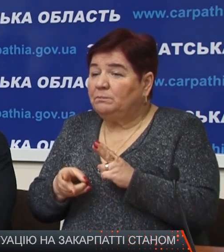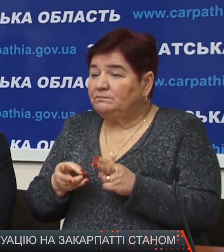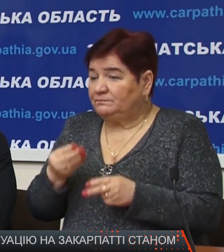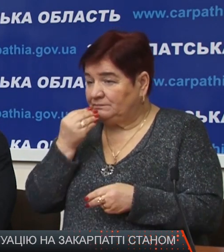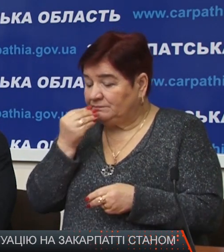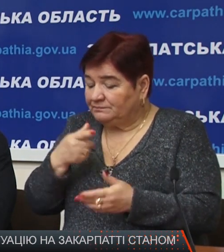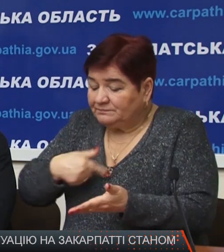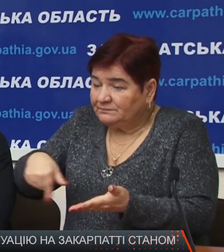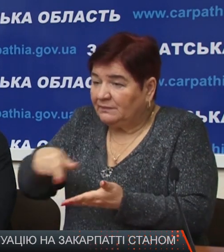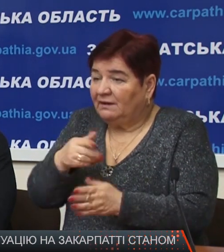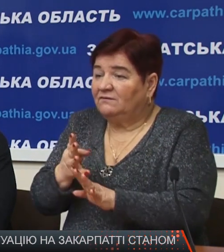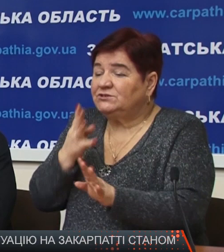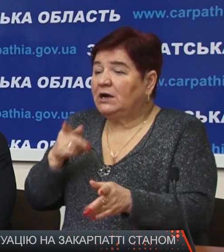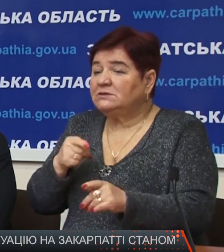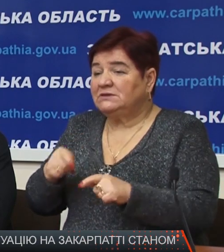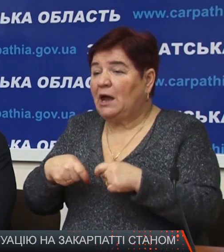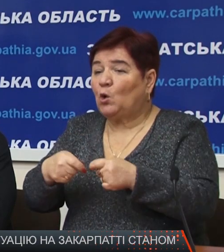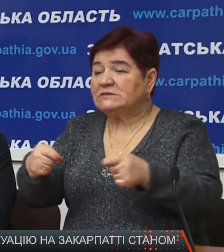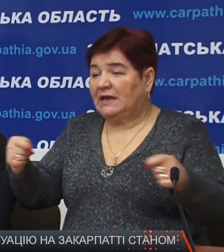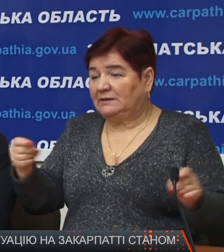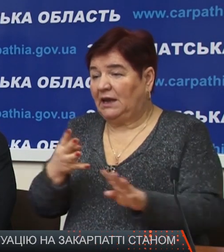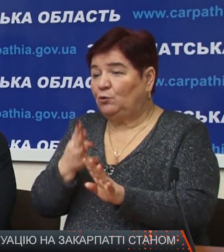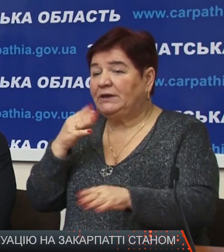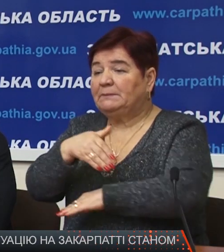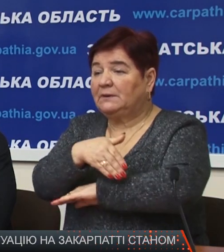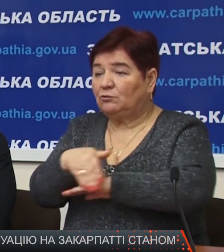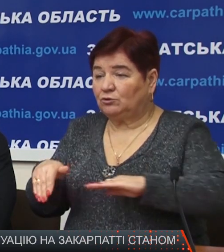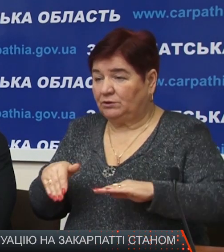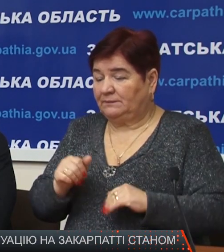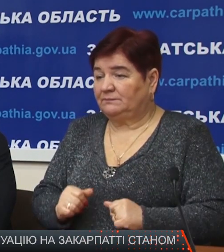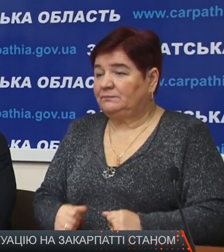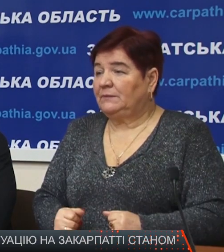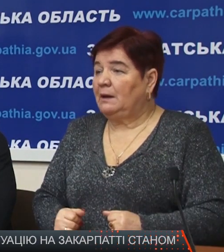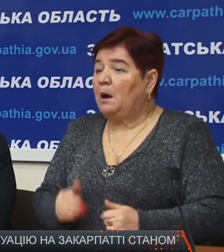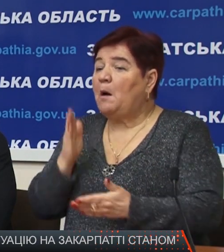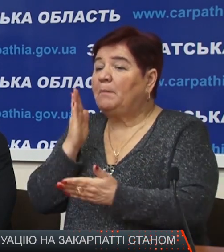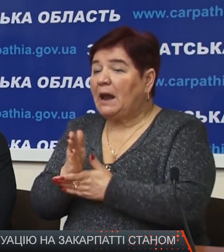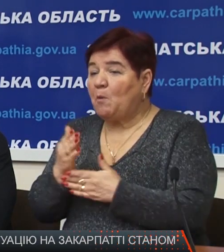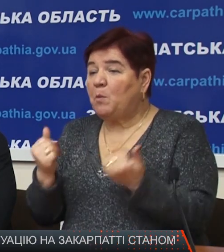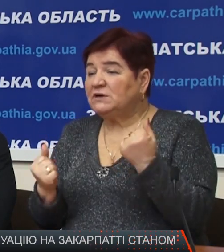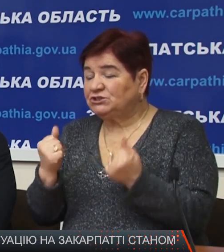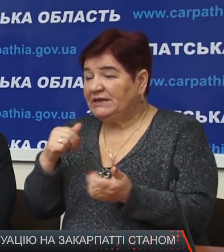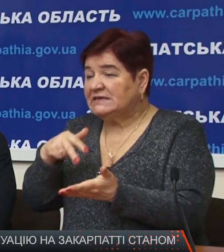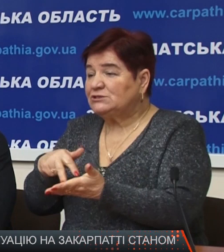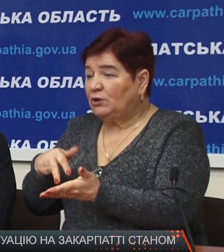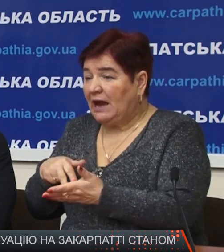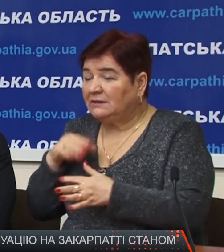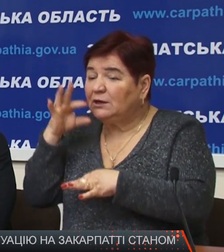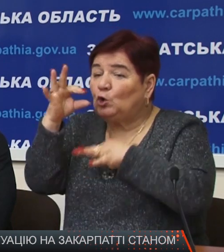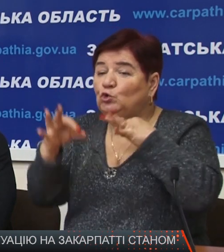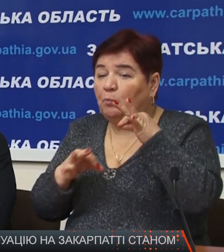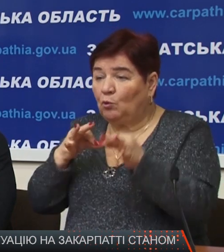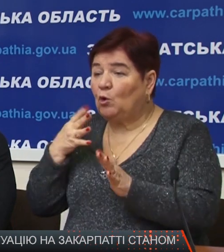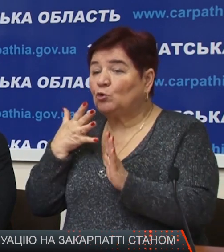продукти прямо в черзі роздати там людям на кордоні. Прямо по машинах, тому що машини стоять, ну, довго люди